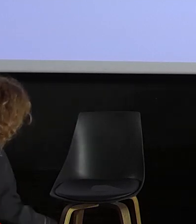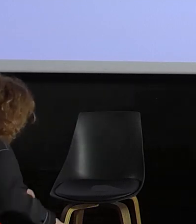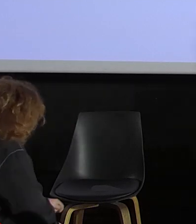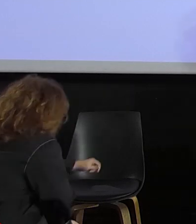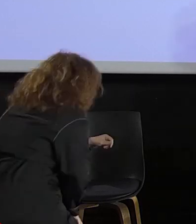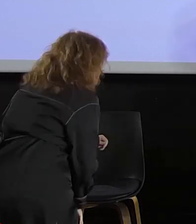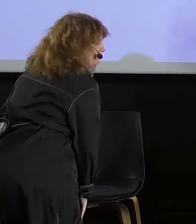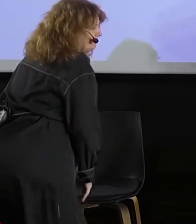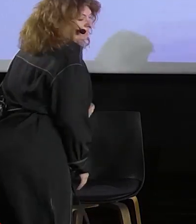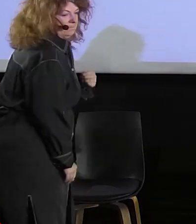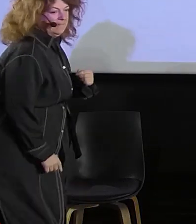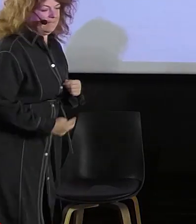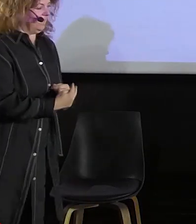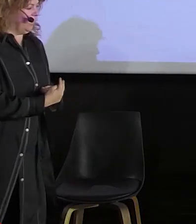aquí ahora estoy